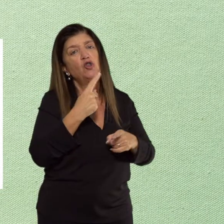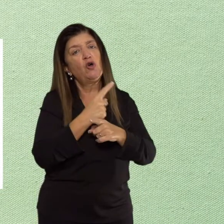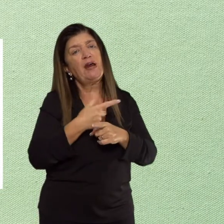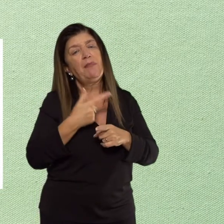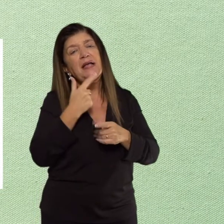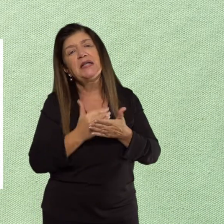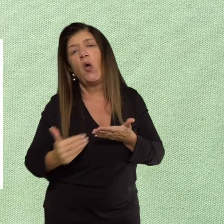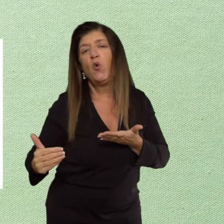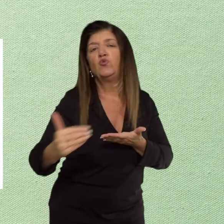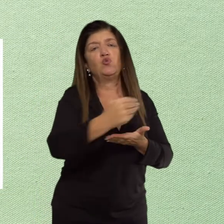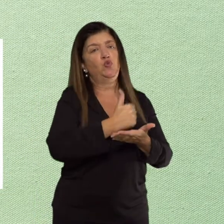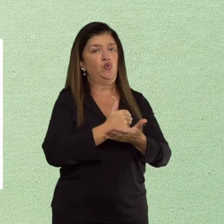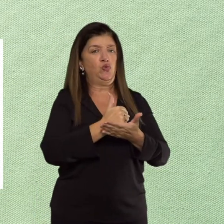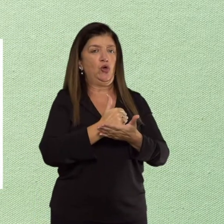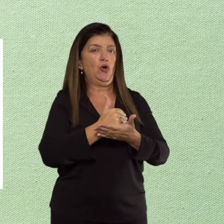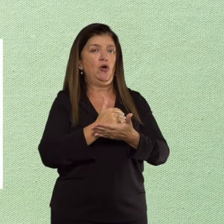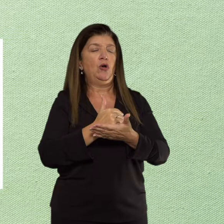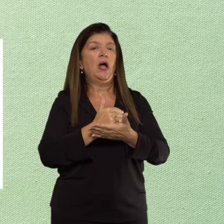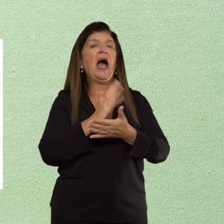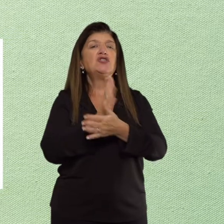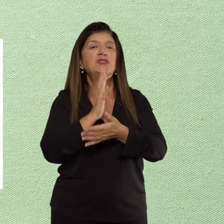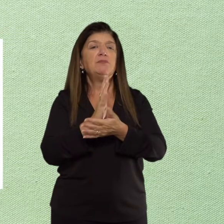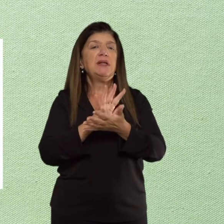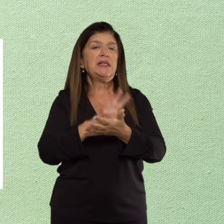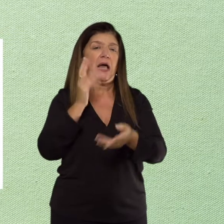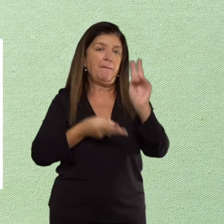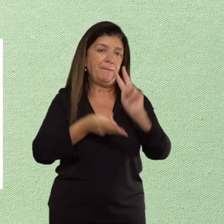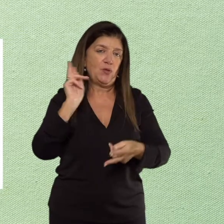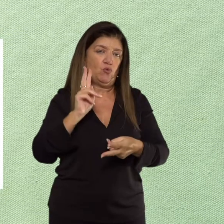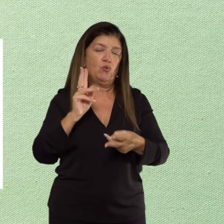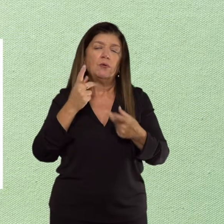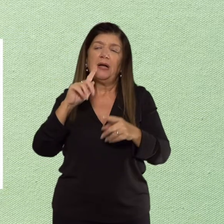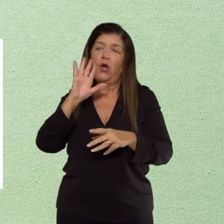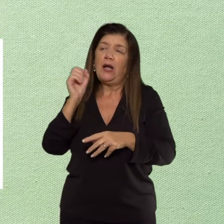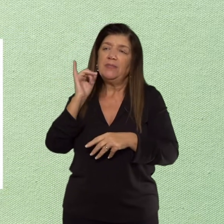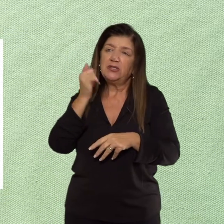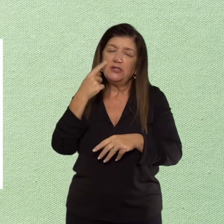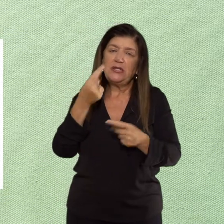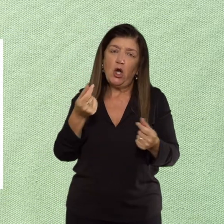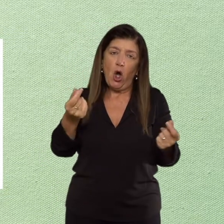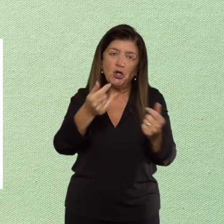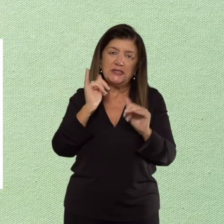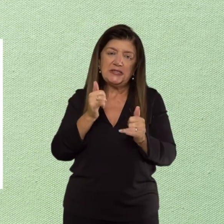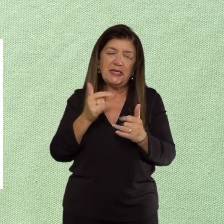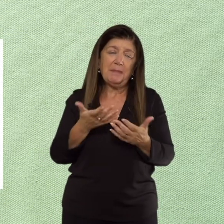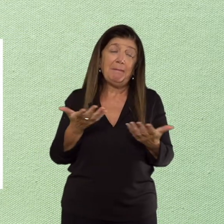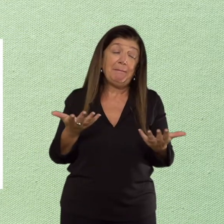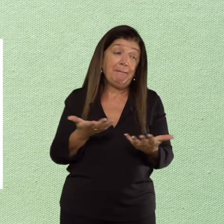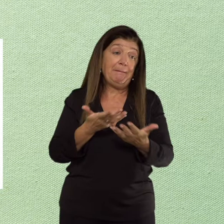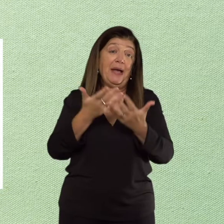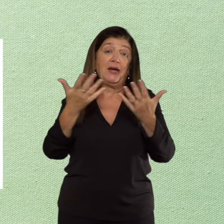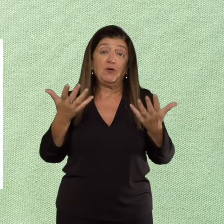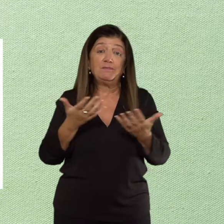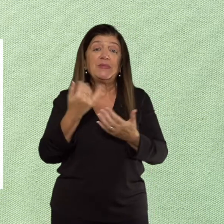al rendere maggiormente accessibile la città, ma insomma capisco che ci siano anche altri costi per la